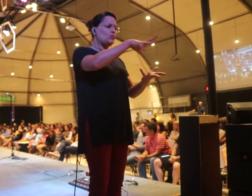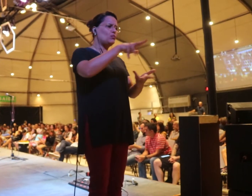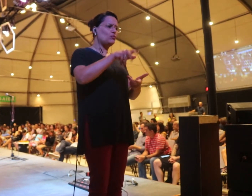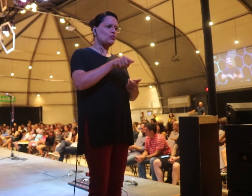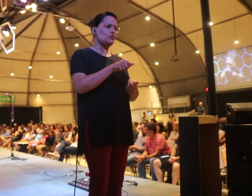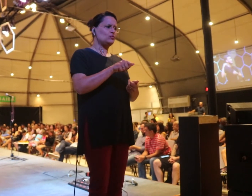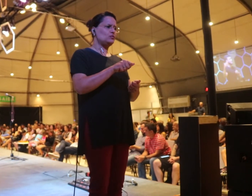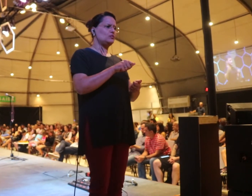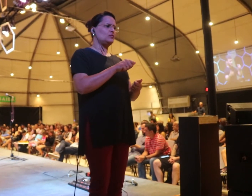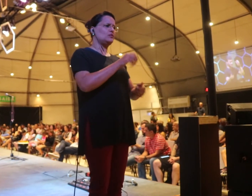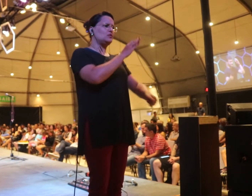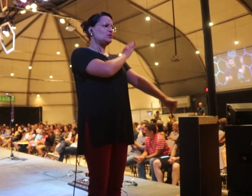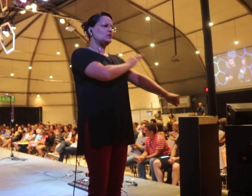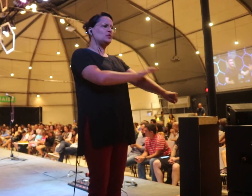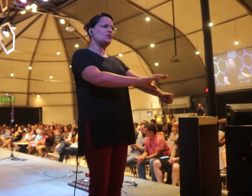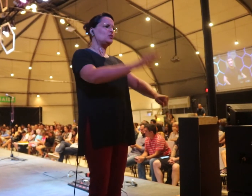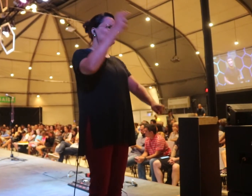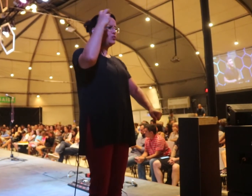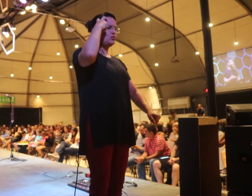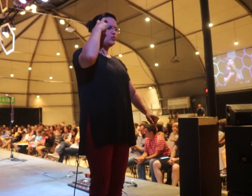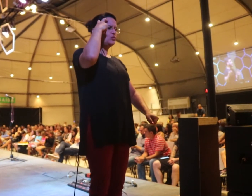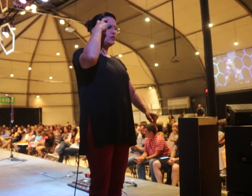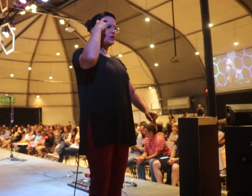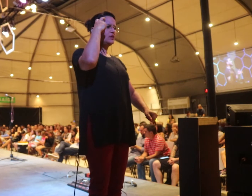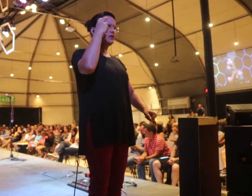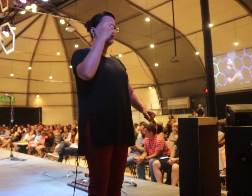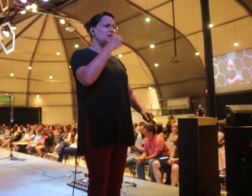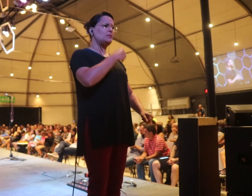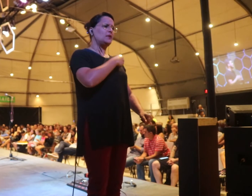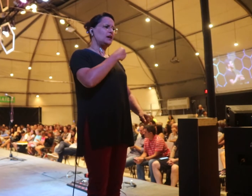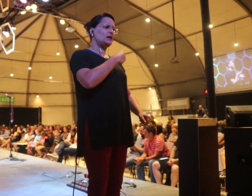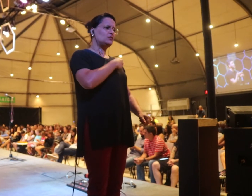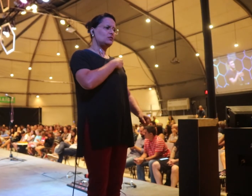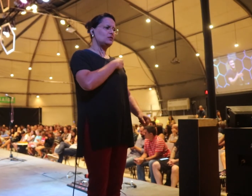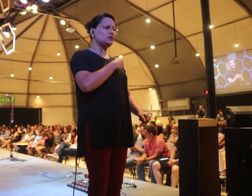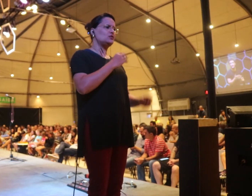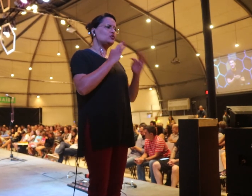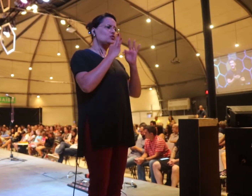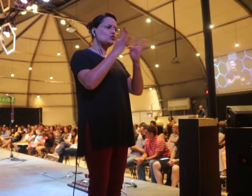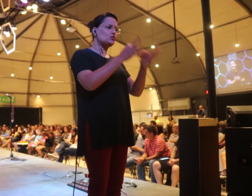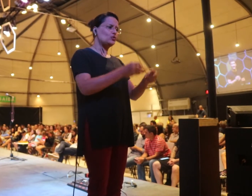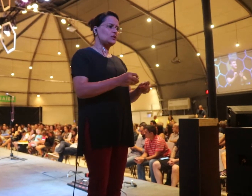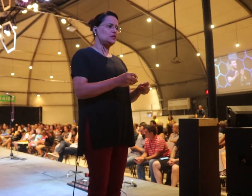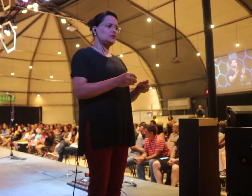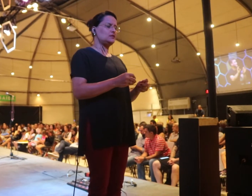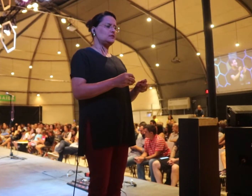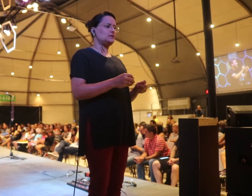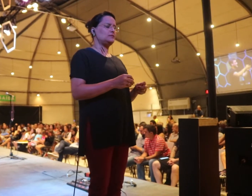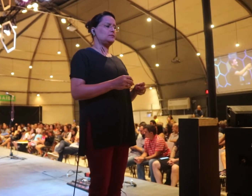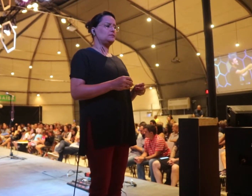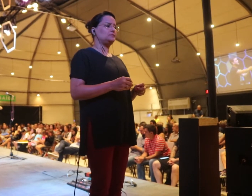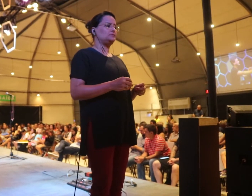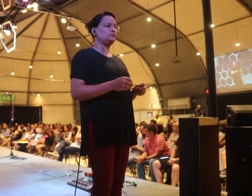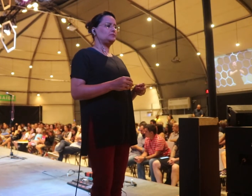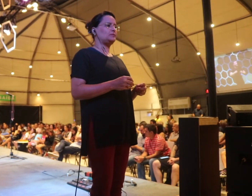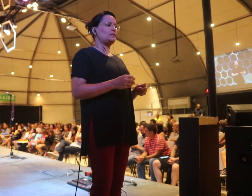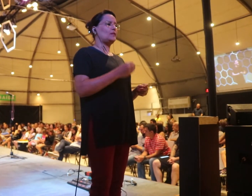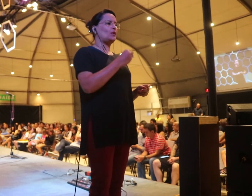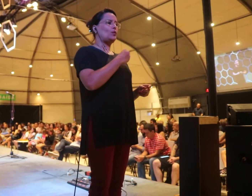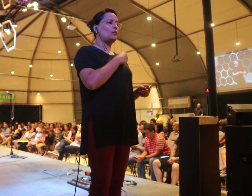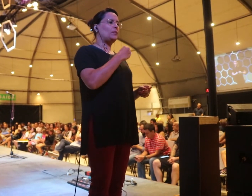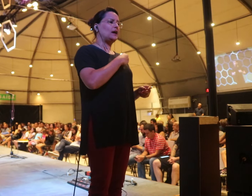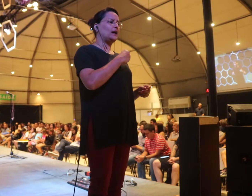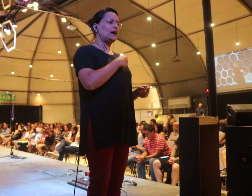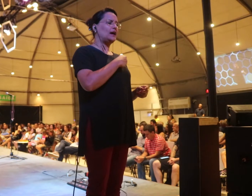sociais, sejam judeus, sejam gentios. Paulo vem mostrando que o estrago da queda não foi só um arranhãozinho na